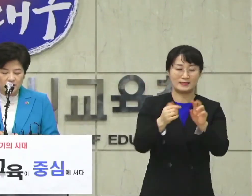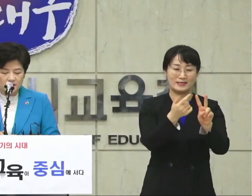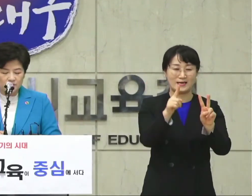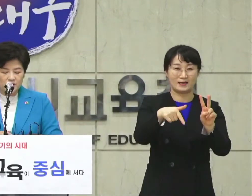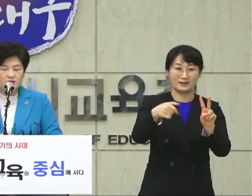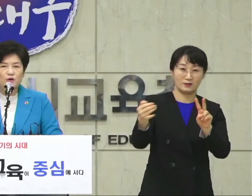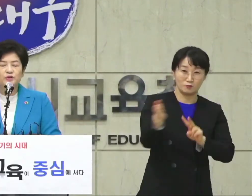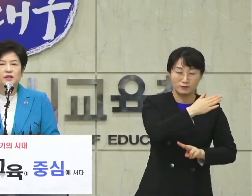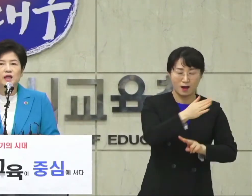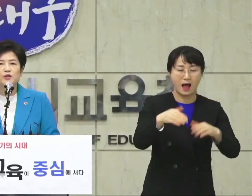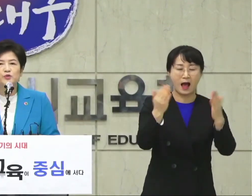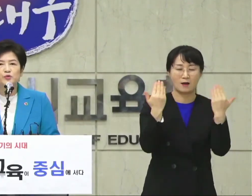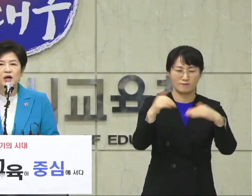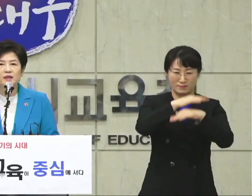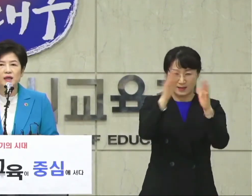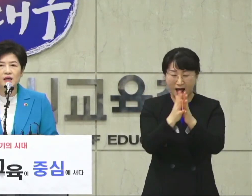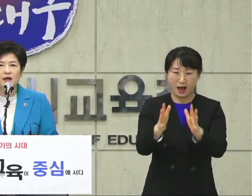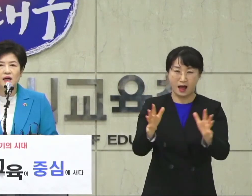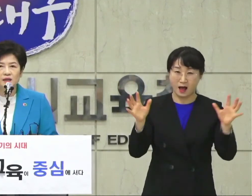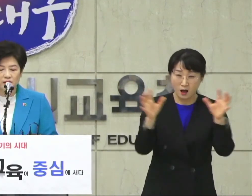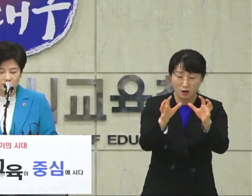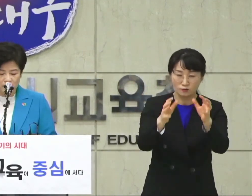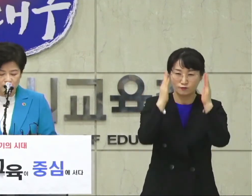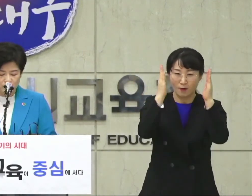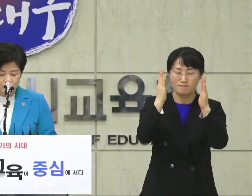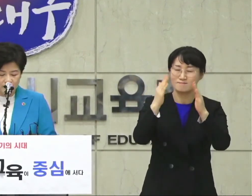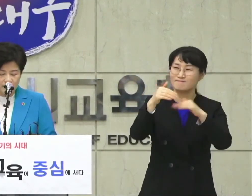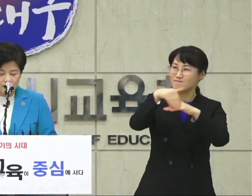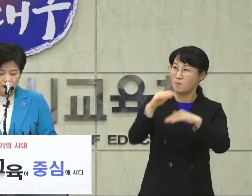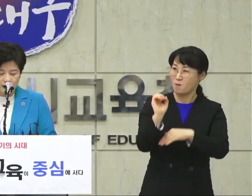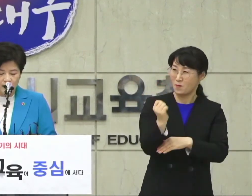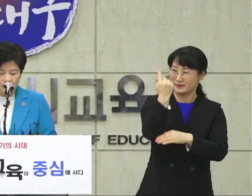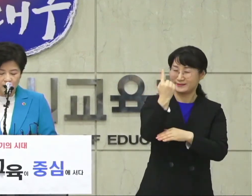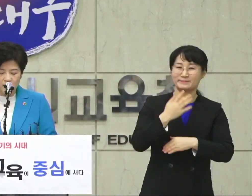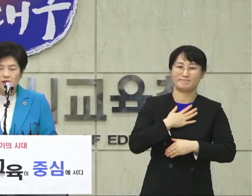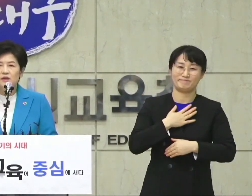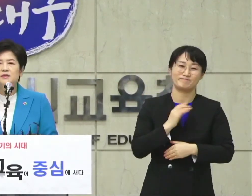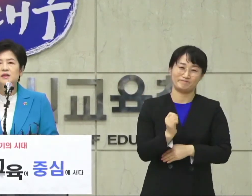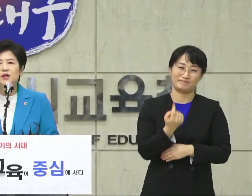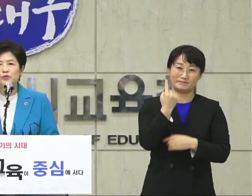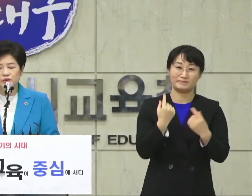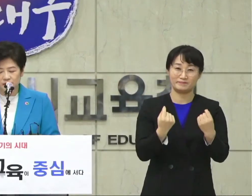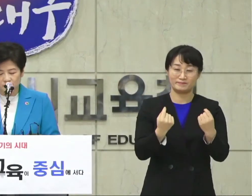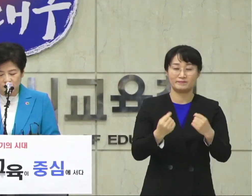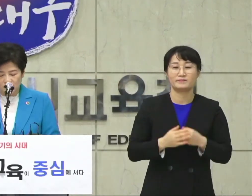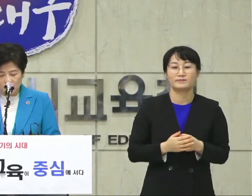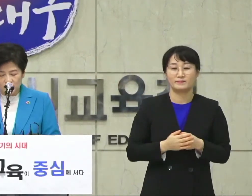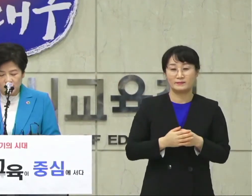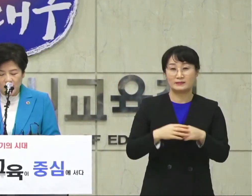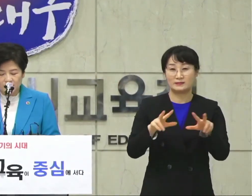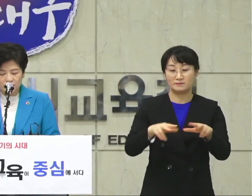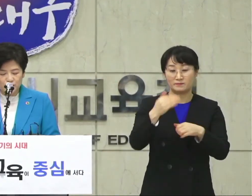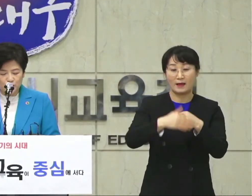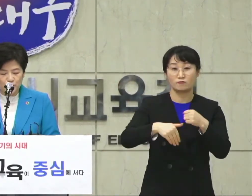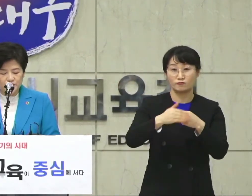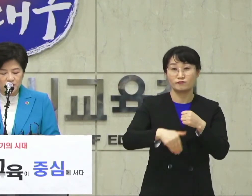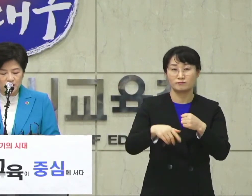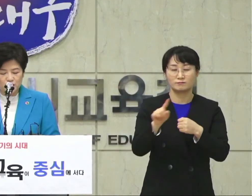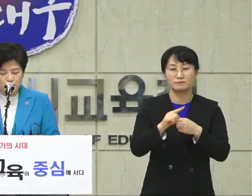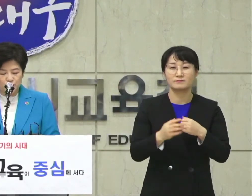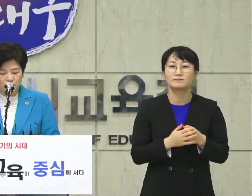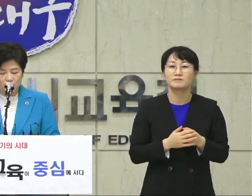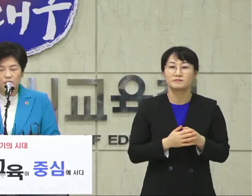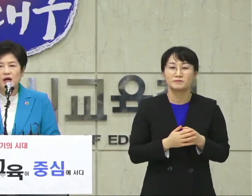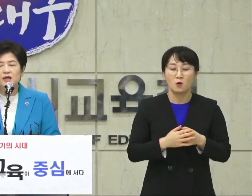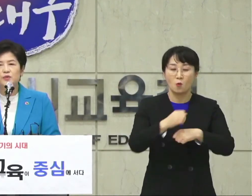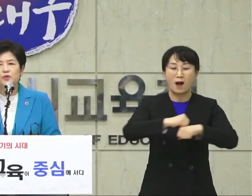전국적인 등교 방침을 세우는 데 중요한 계기가 되었다고 판단합니다. 현재 대구는 광역시